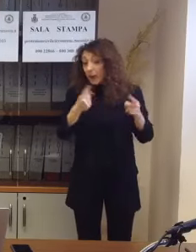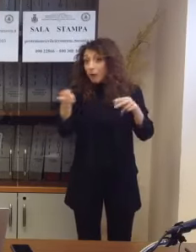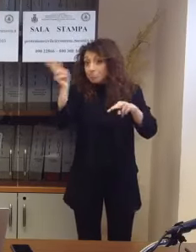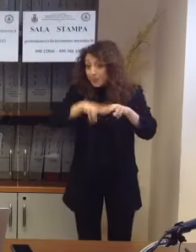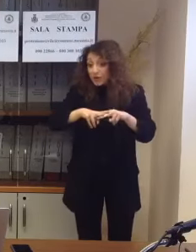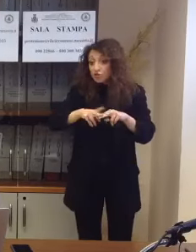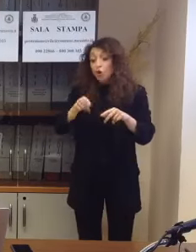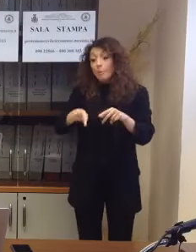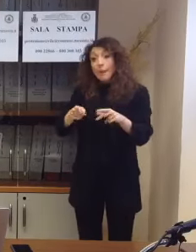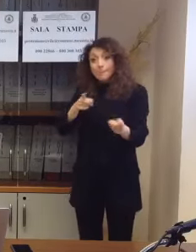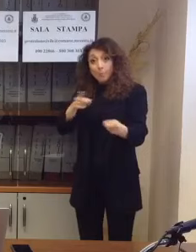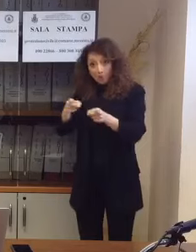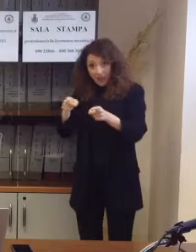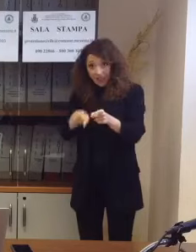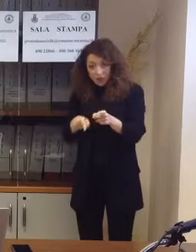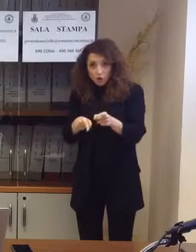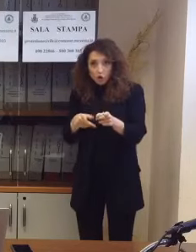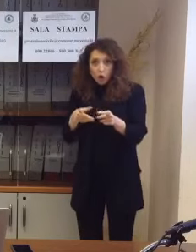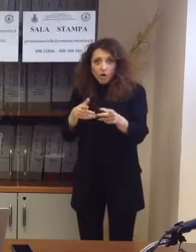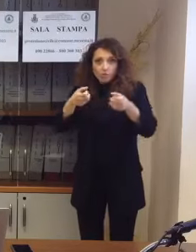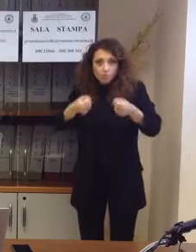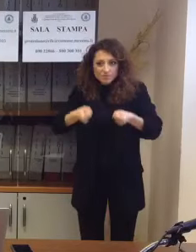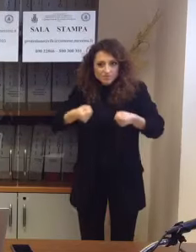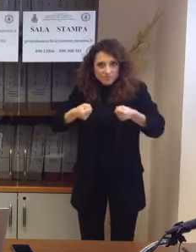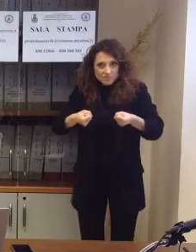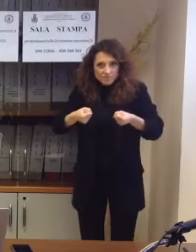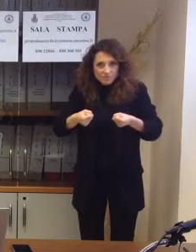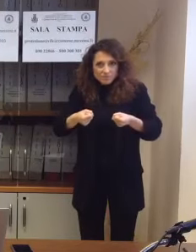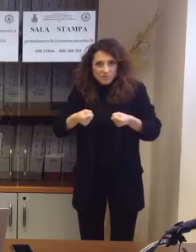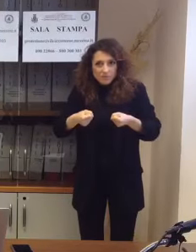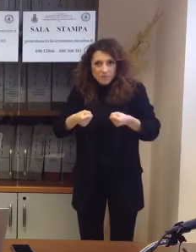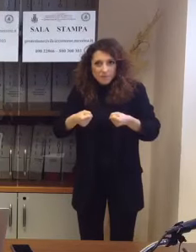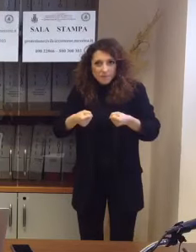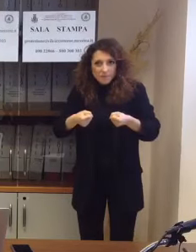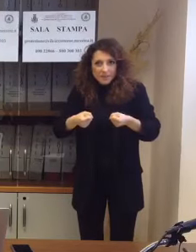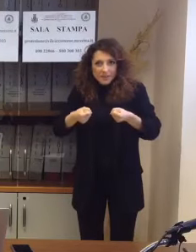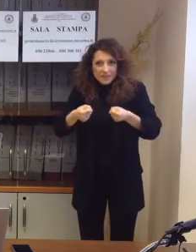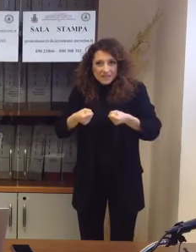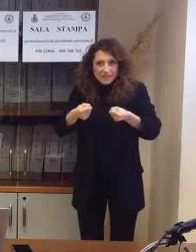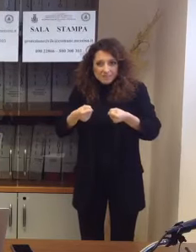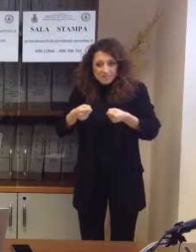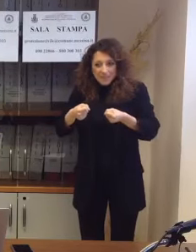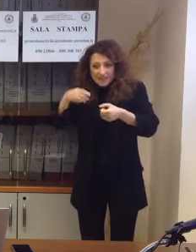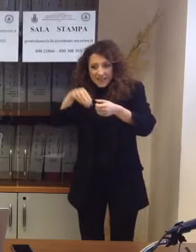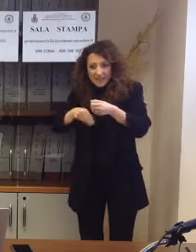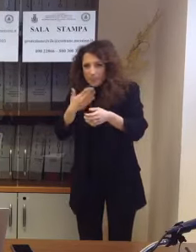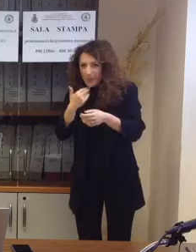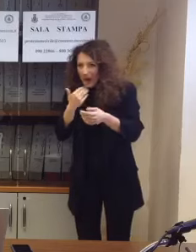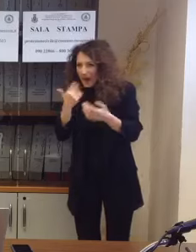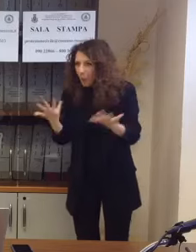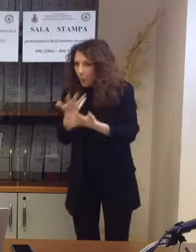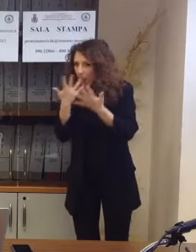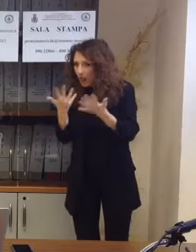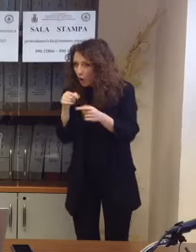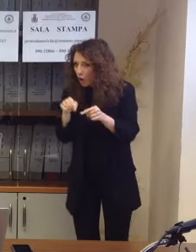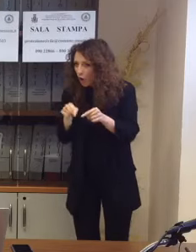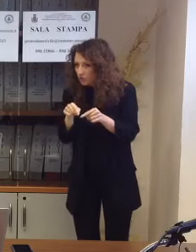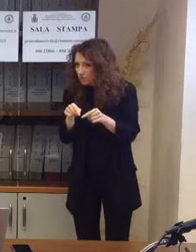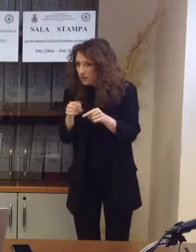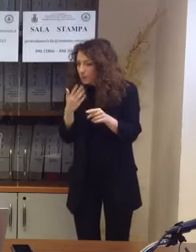e quindi far arrivare la borsa della spesa con qualche cosa mancante, perché guardate, noi